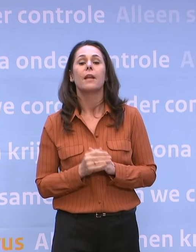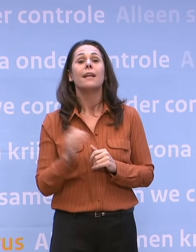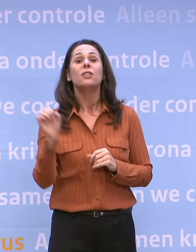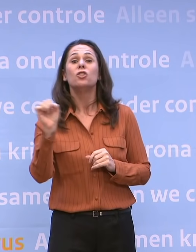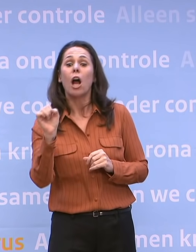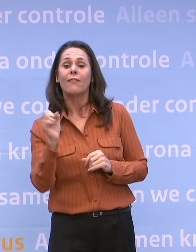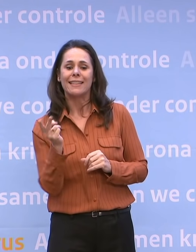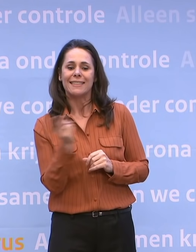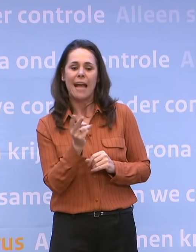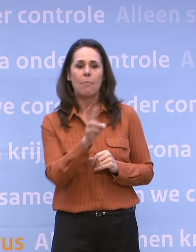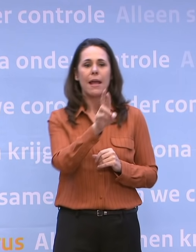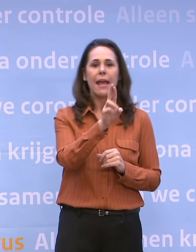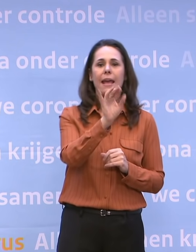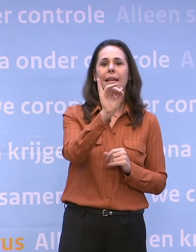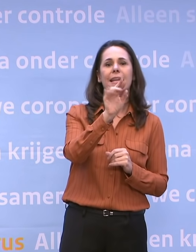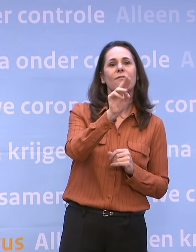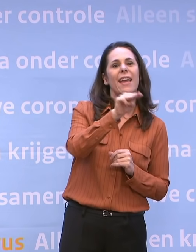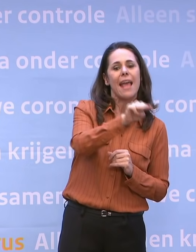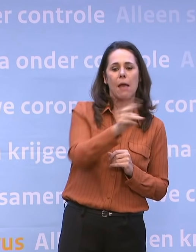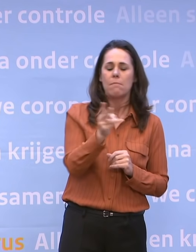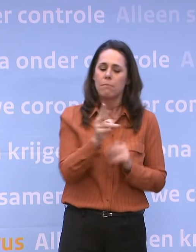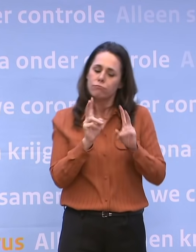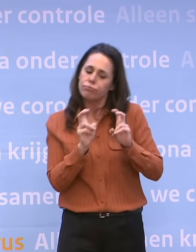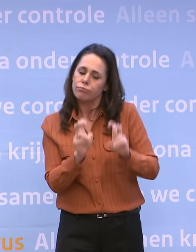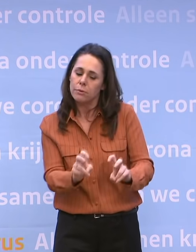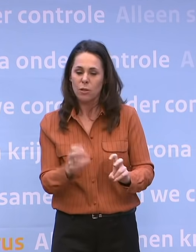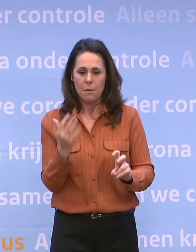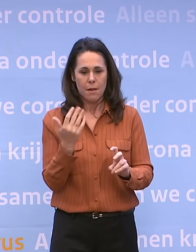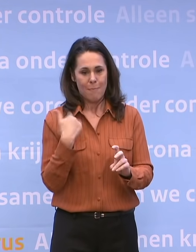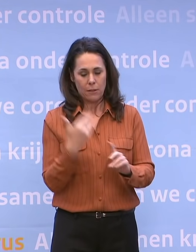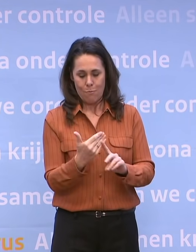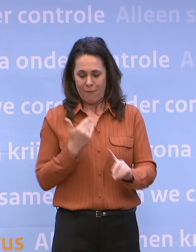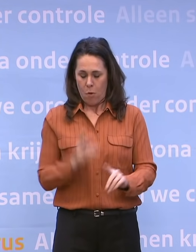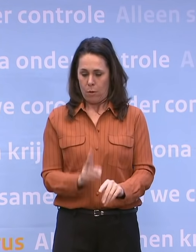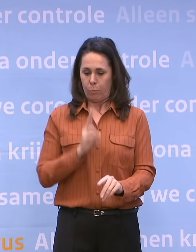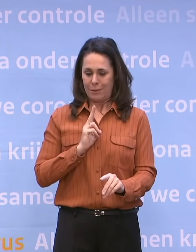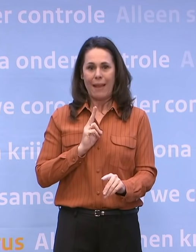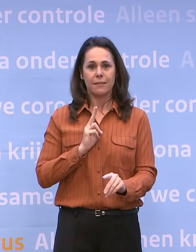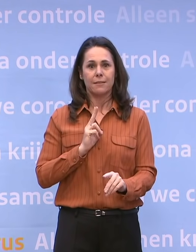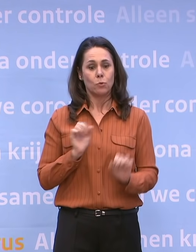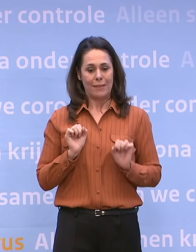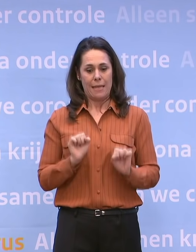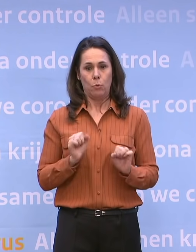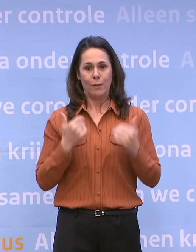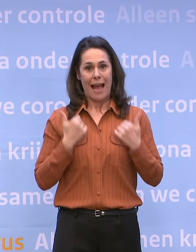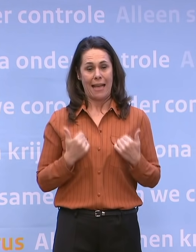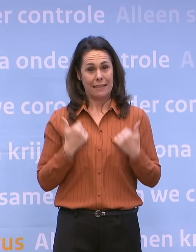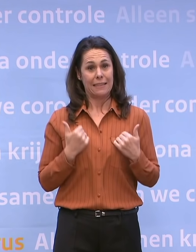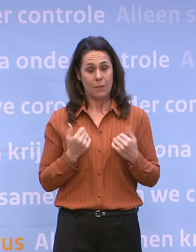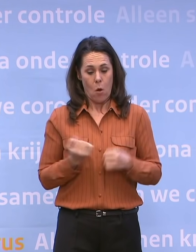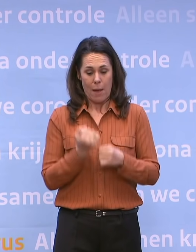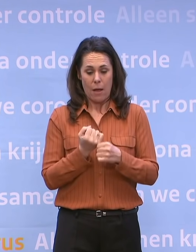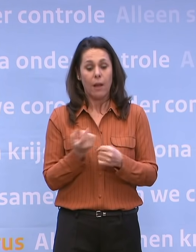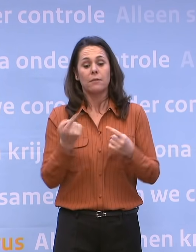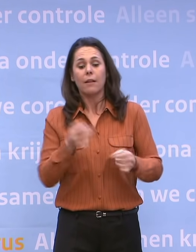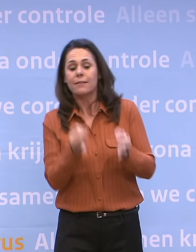RIVM onderzoeken in hoeverre mensen die ooit besmet zijn geweest en dus immuniteit hebben opgebouwd, ook getest